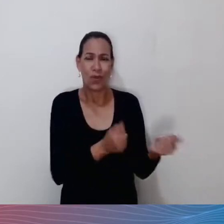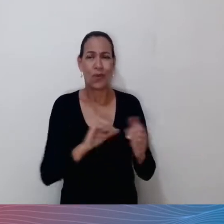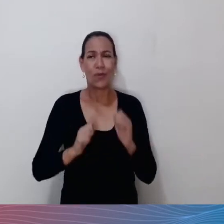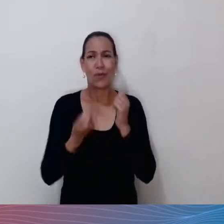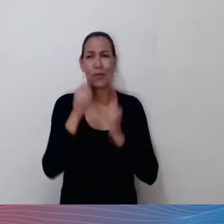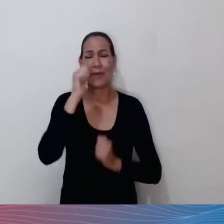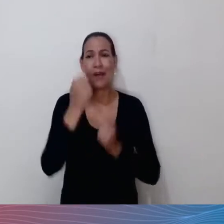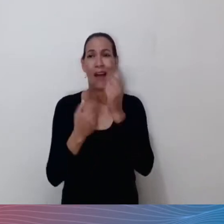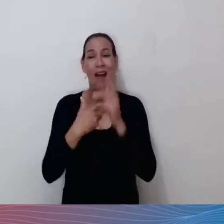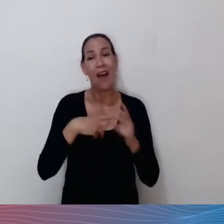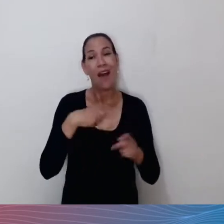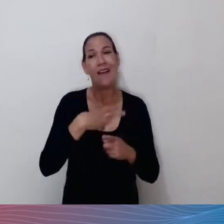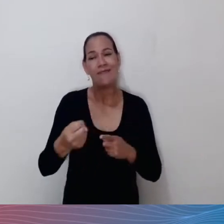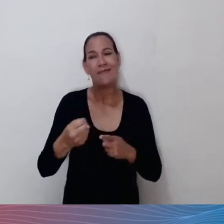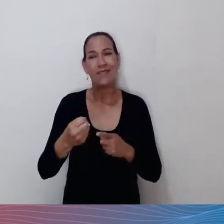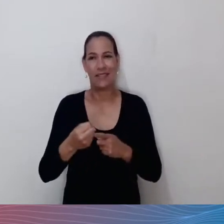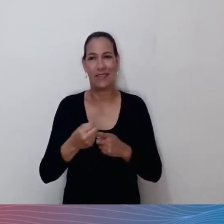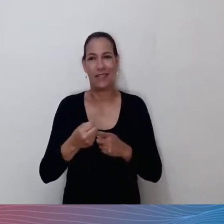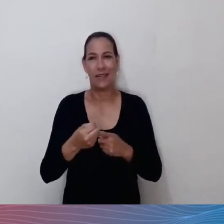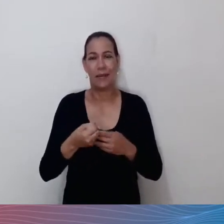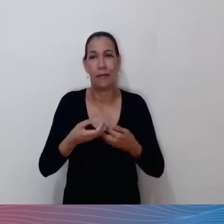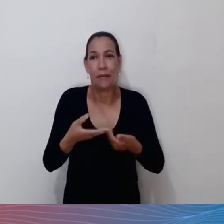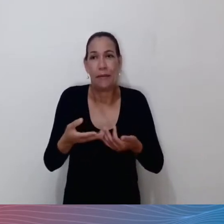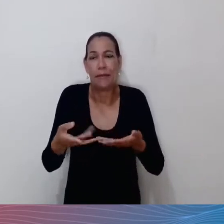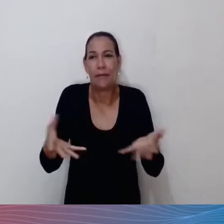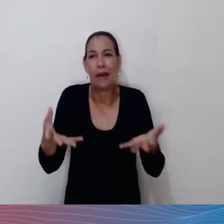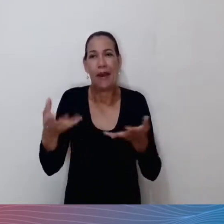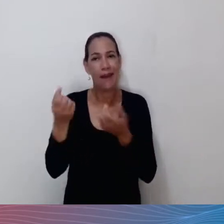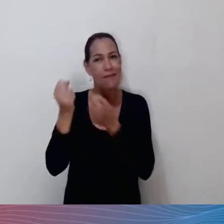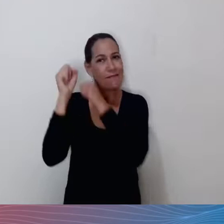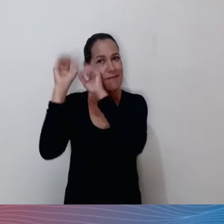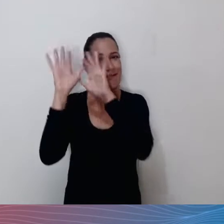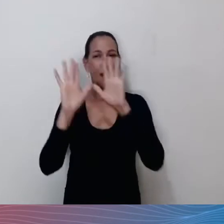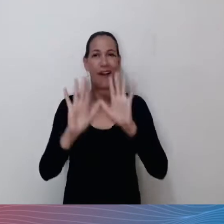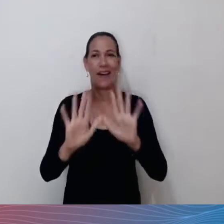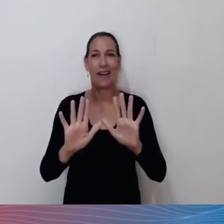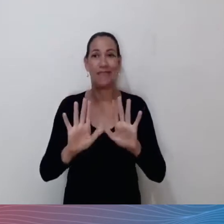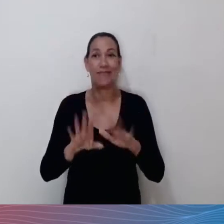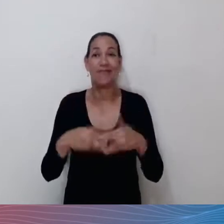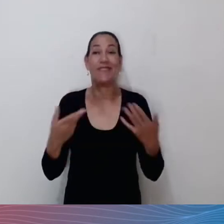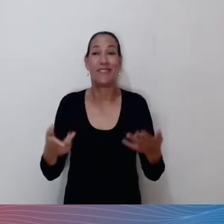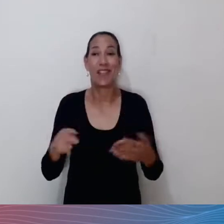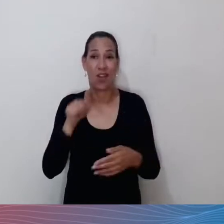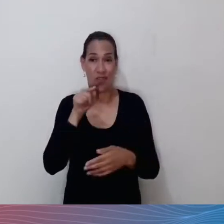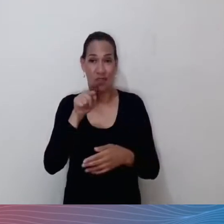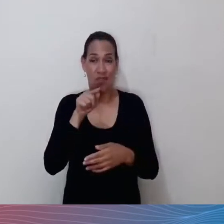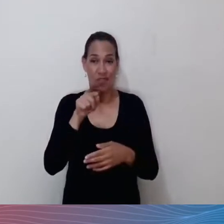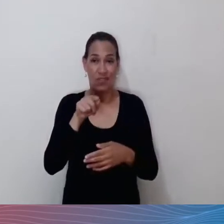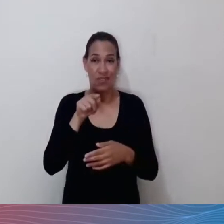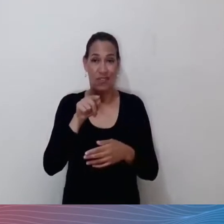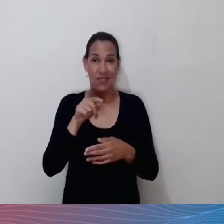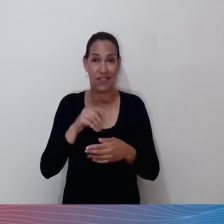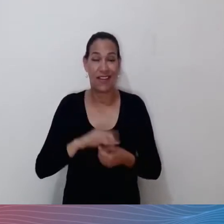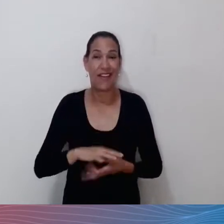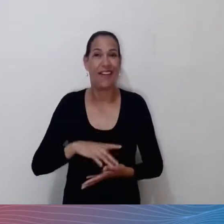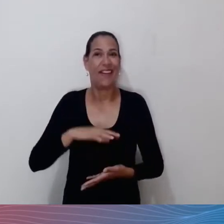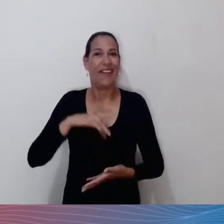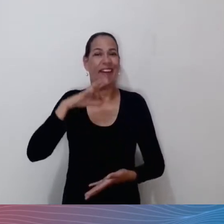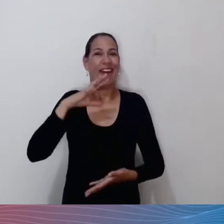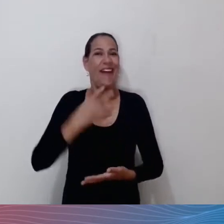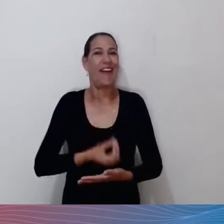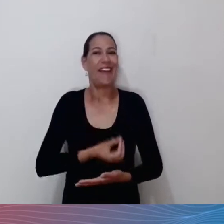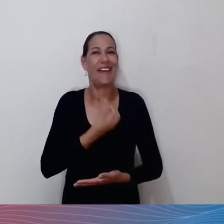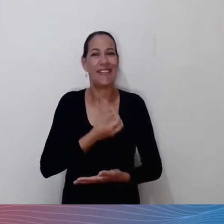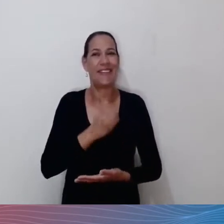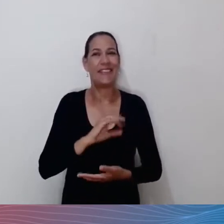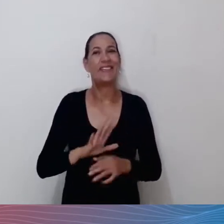De um lado a vida de vocês vai crescer, e por outro lado vocês estão levando graça para muitas pessoas. E assim